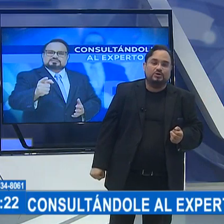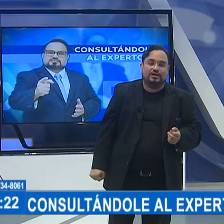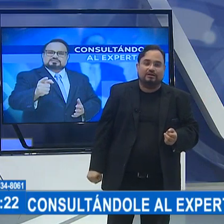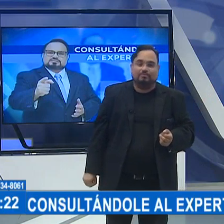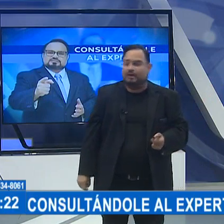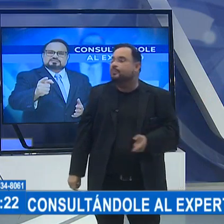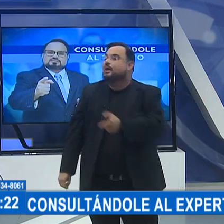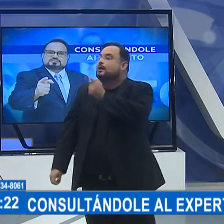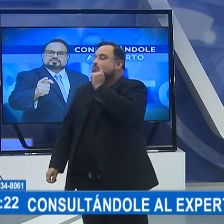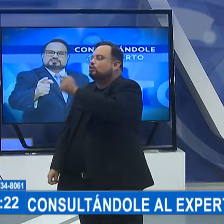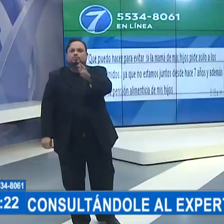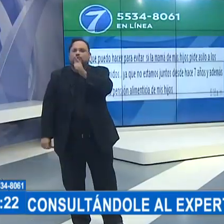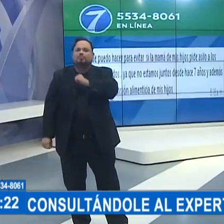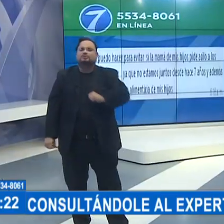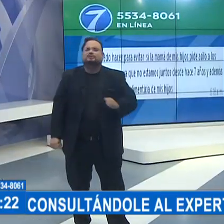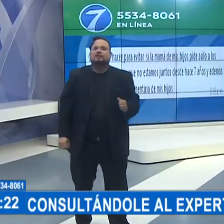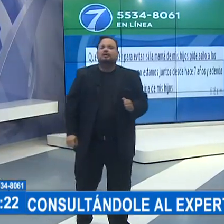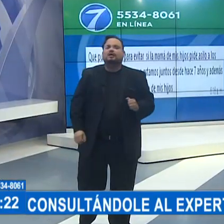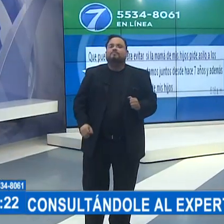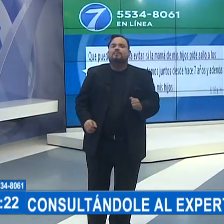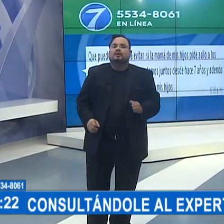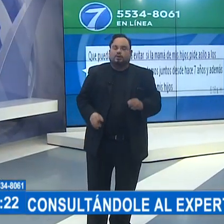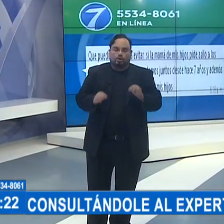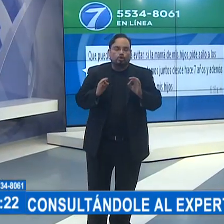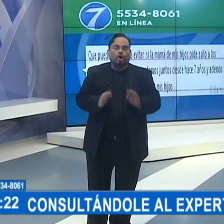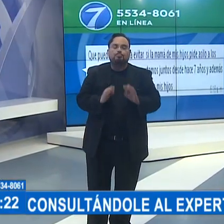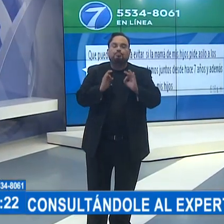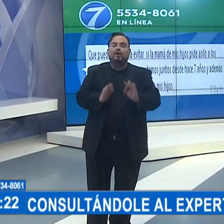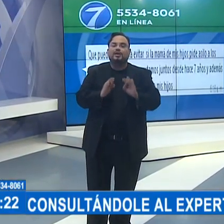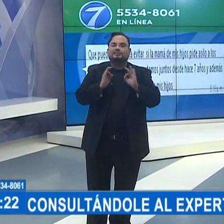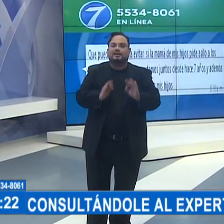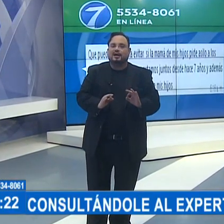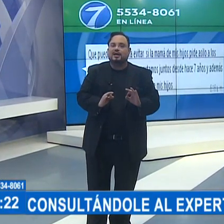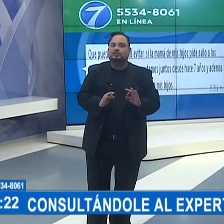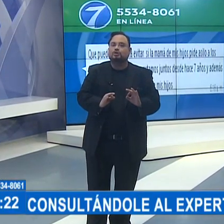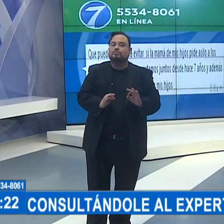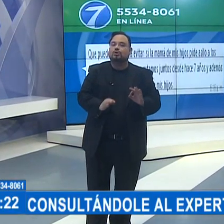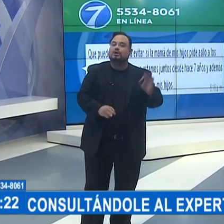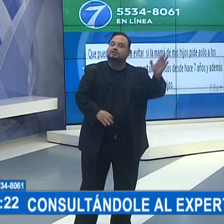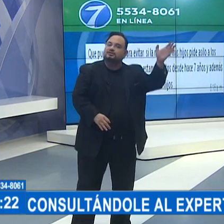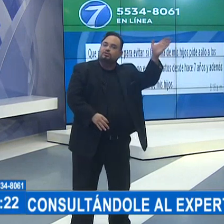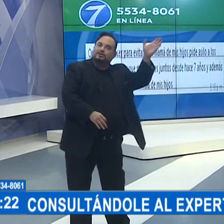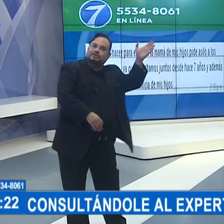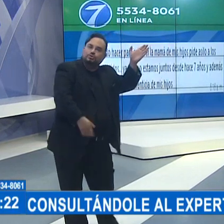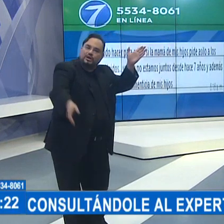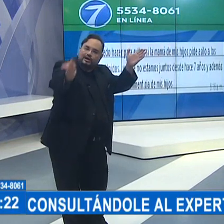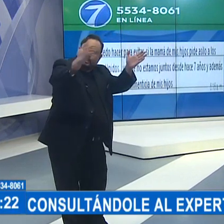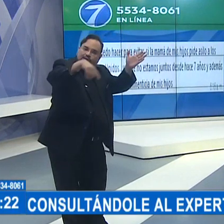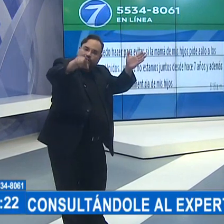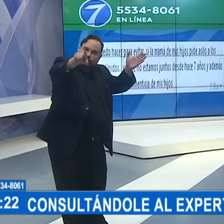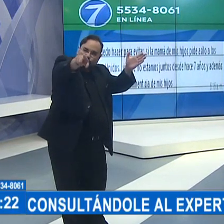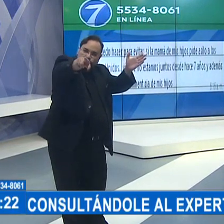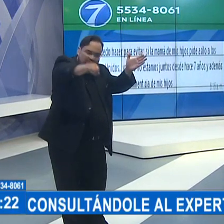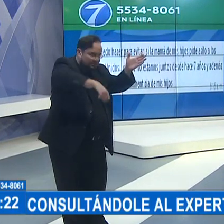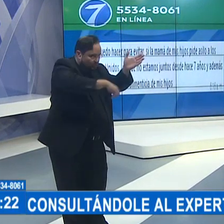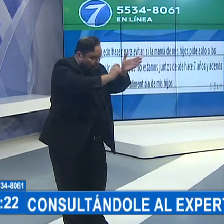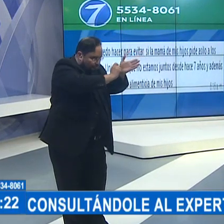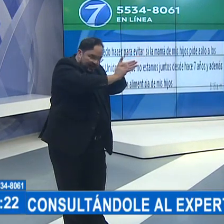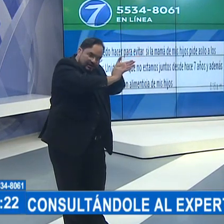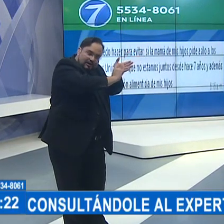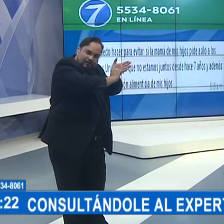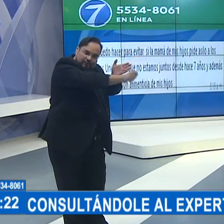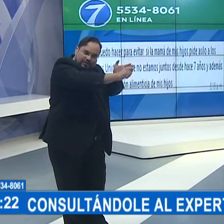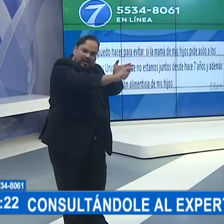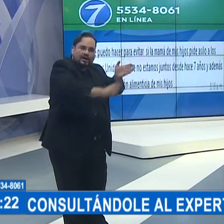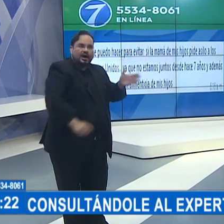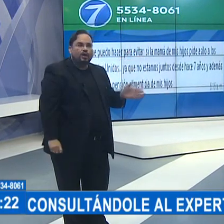enviado Zúñiga también. Pero supongamos que se la den, no puede sacar a esos menores si no existe una carta que usted, señor